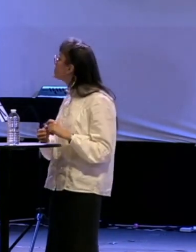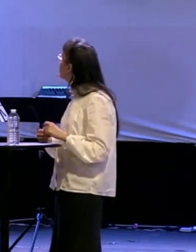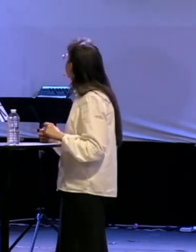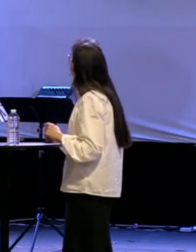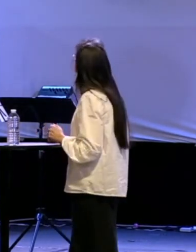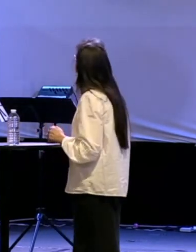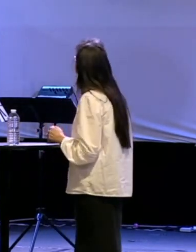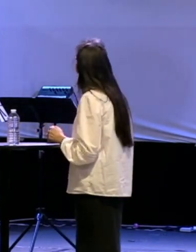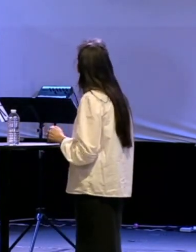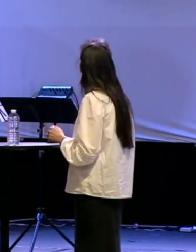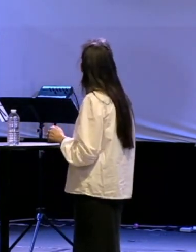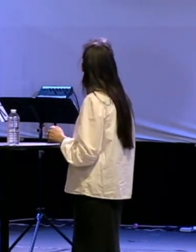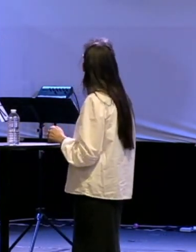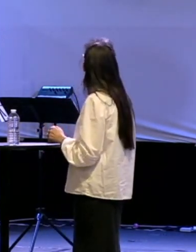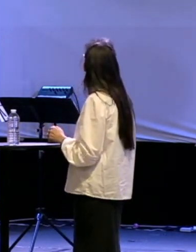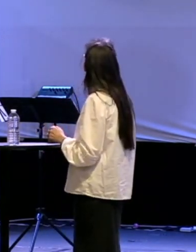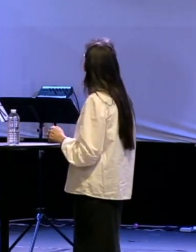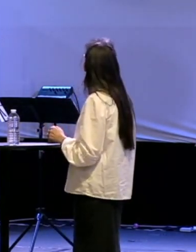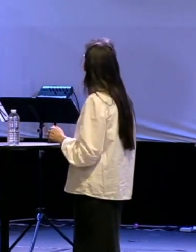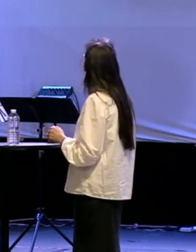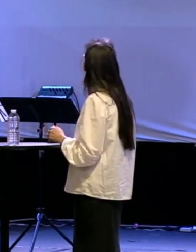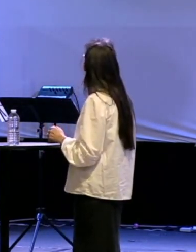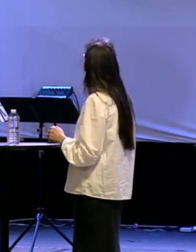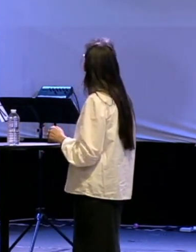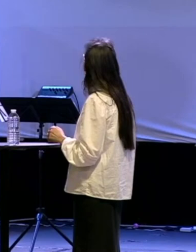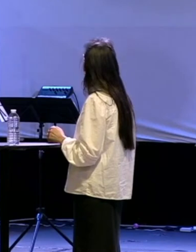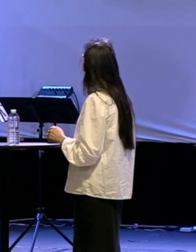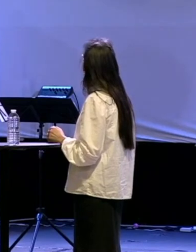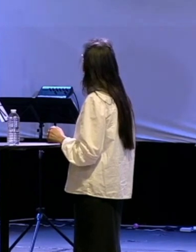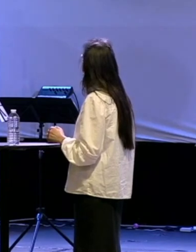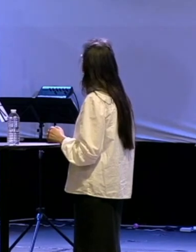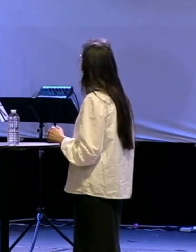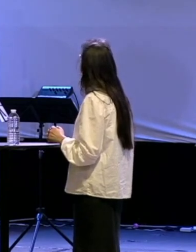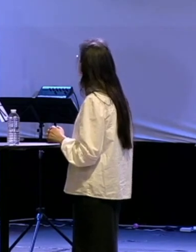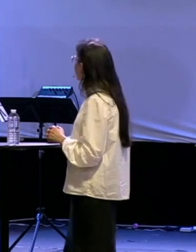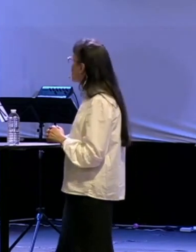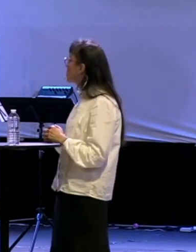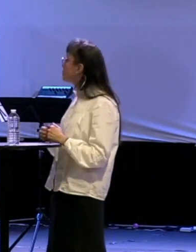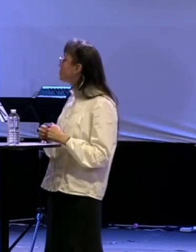Savoir Christ en vous, l'espérance de la gloire.